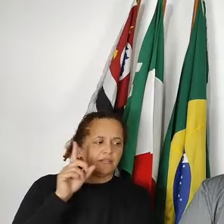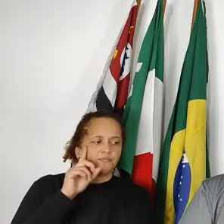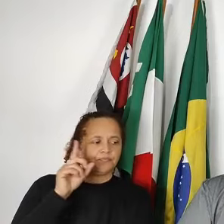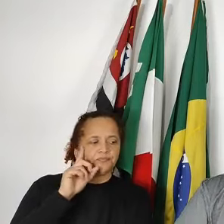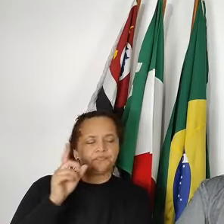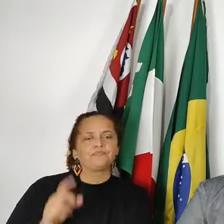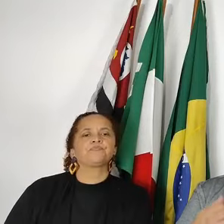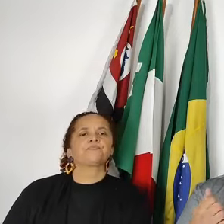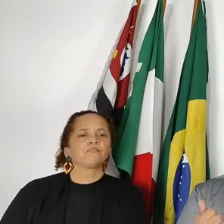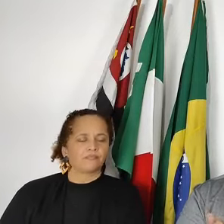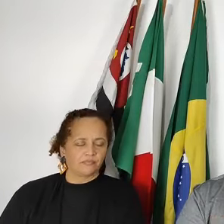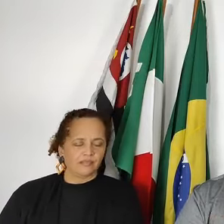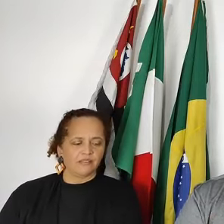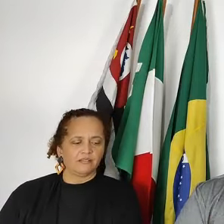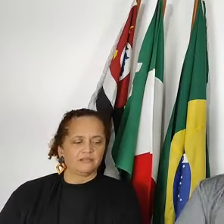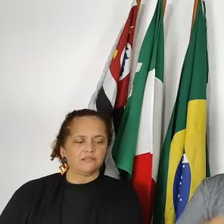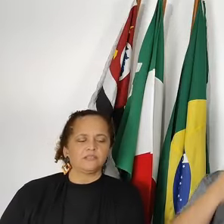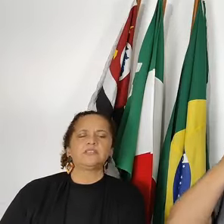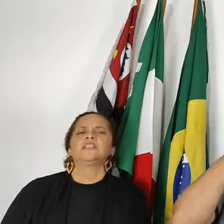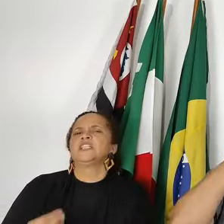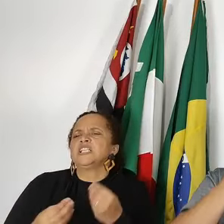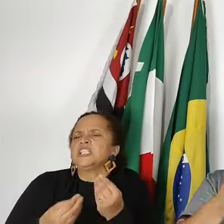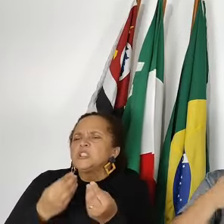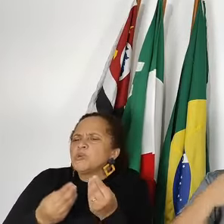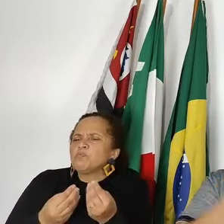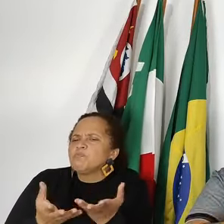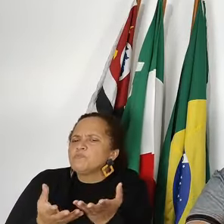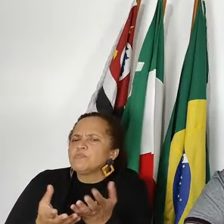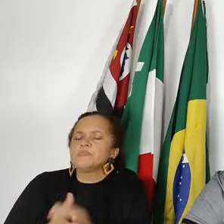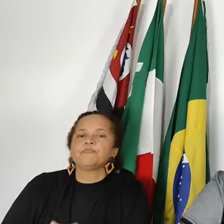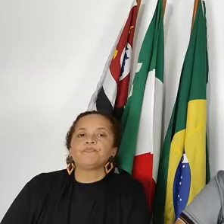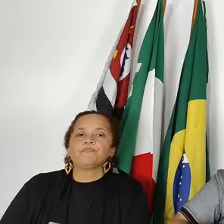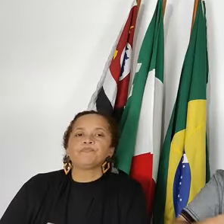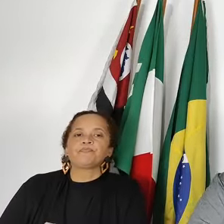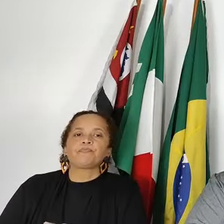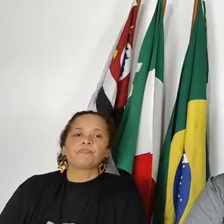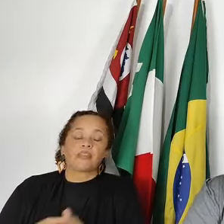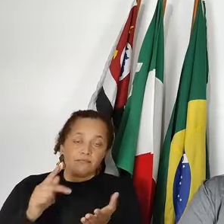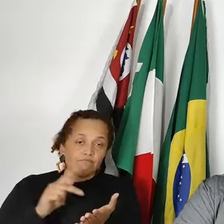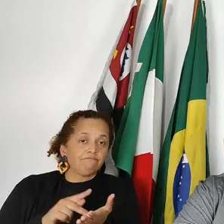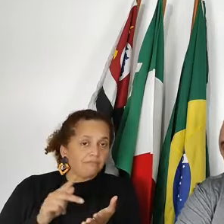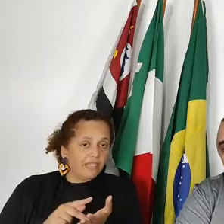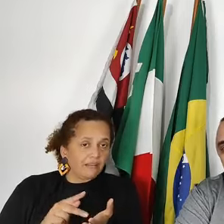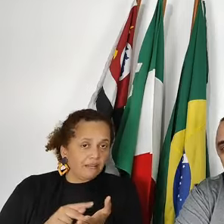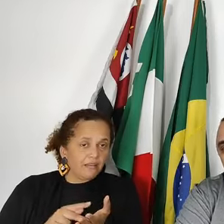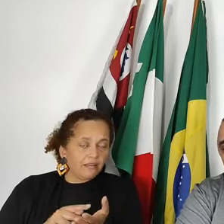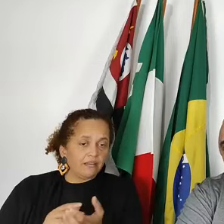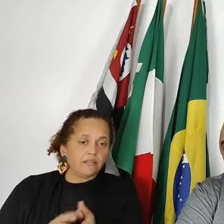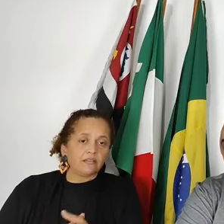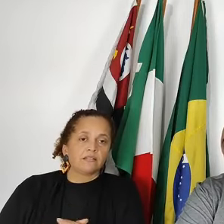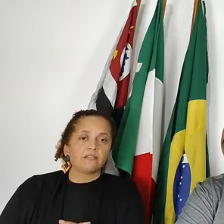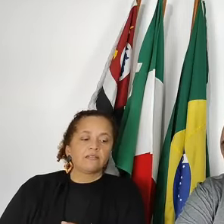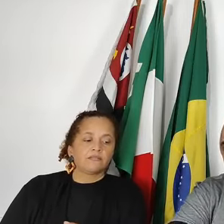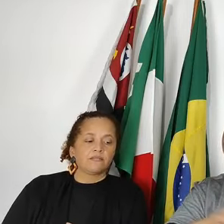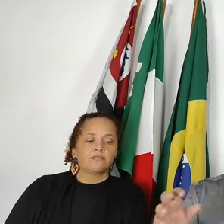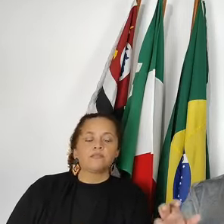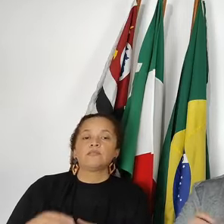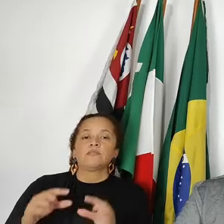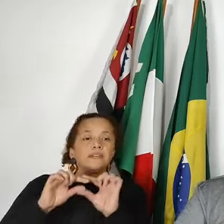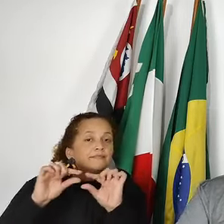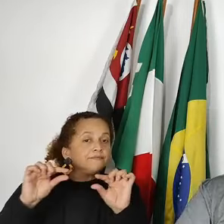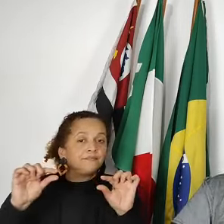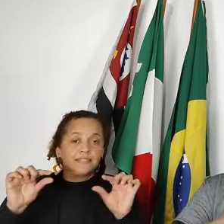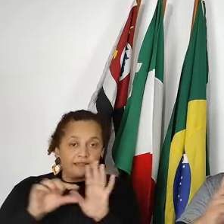dias. E aí combatendo. Fernando, e você fala, tanto é verdade que um dos versículos que